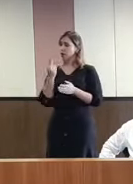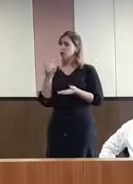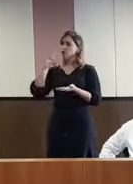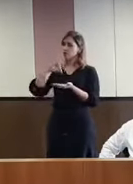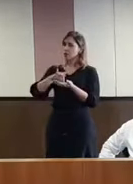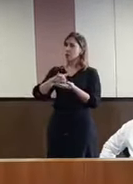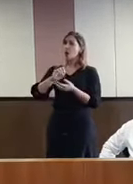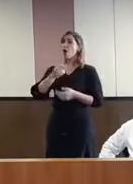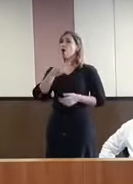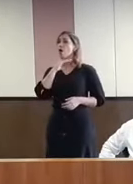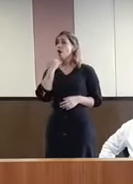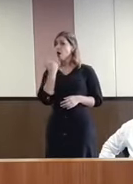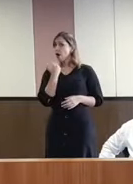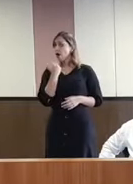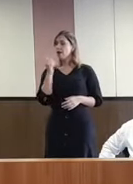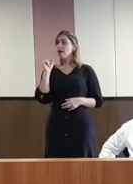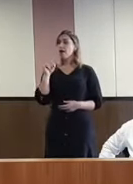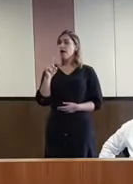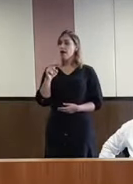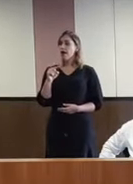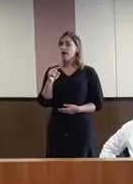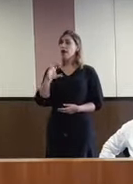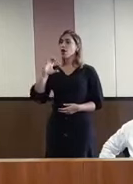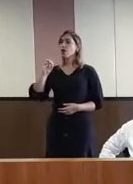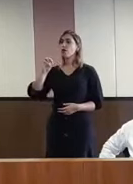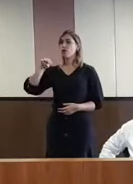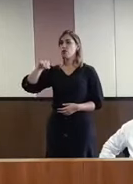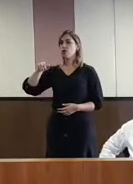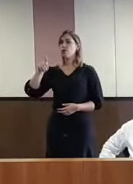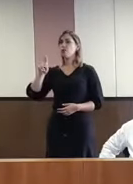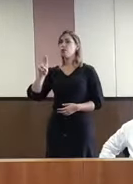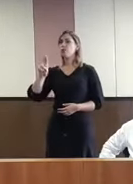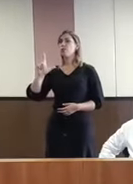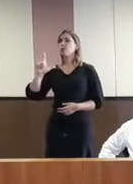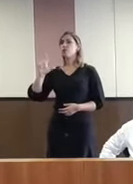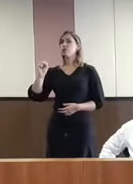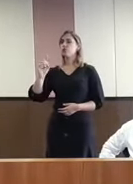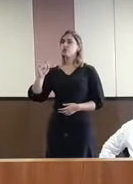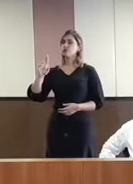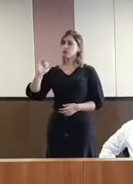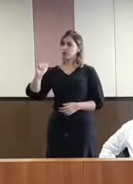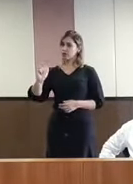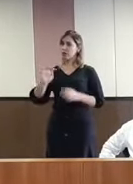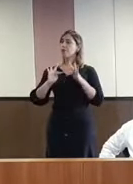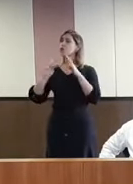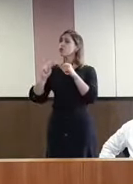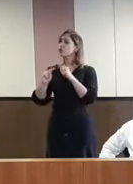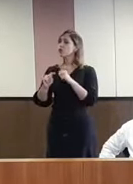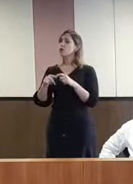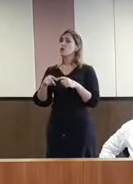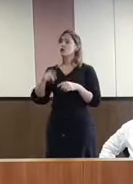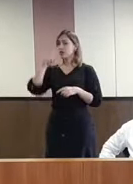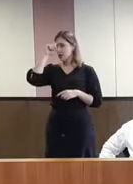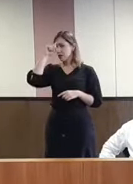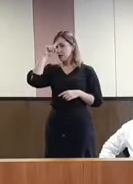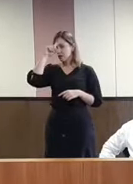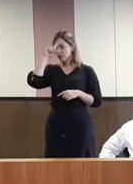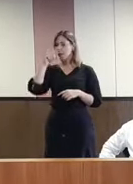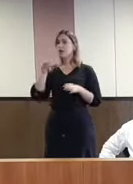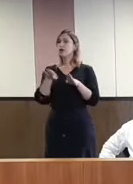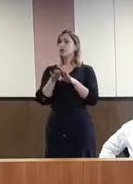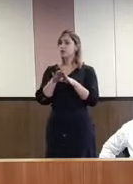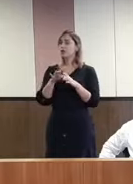de óbito é compulsória. Todo estabelecimento de saúde é obrigatório que ele faça